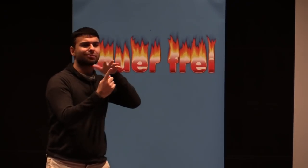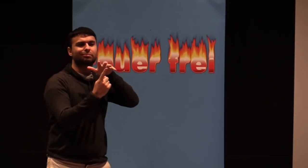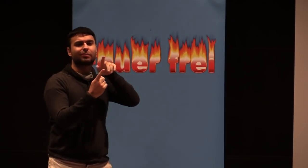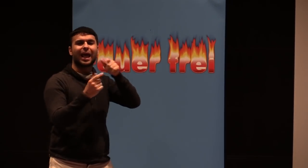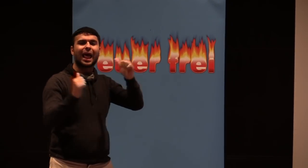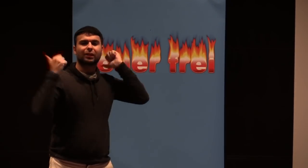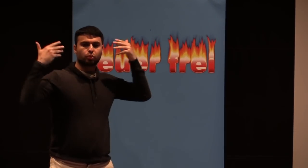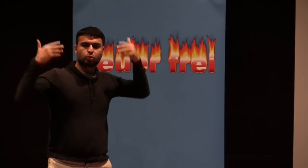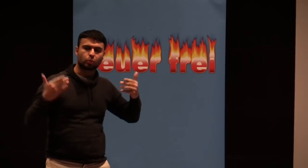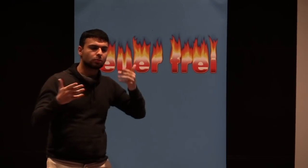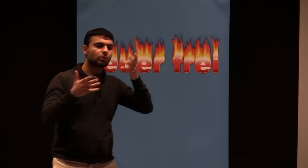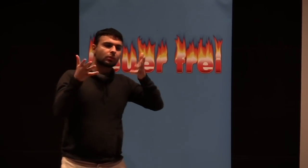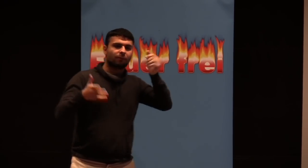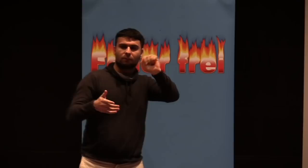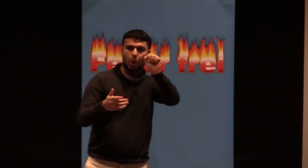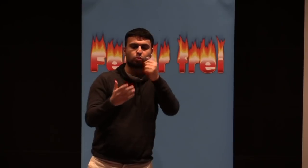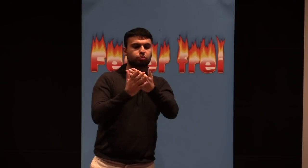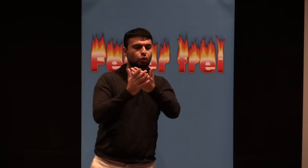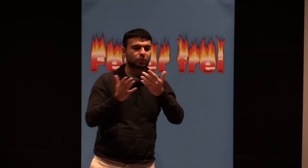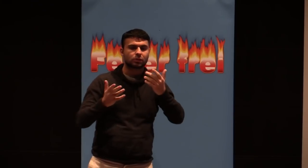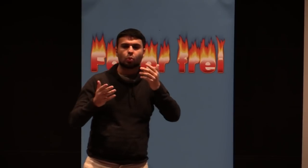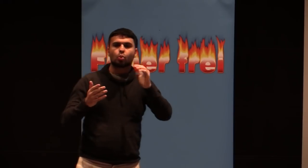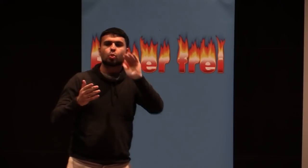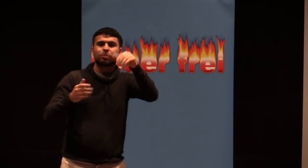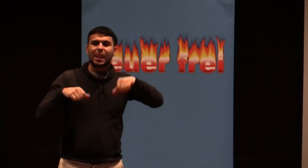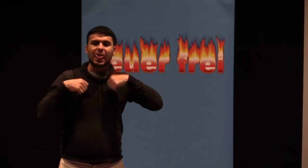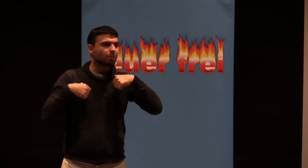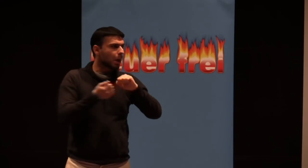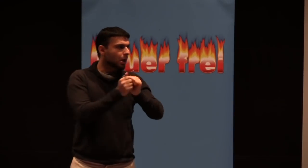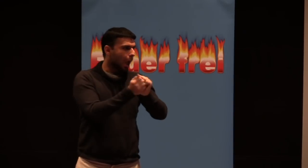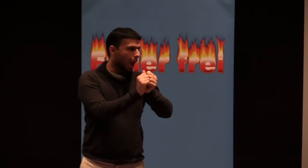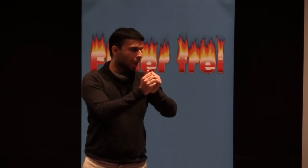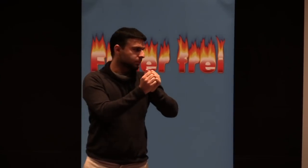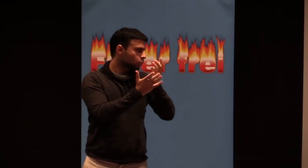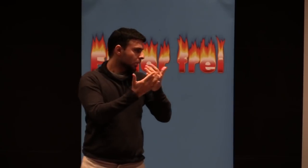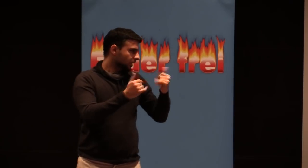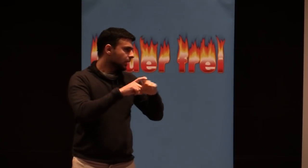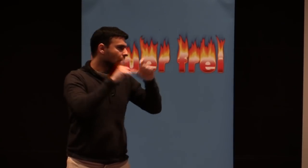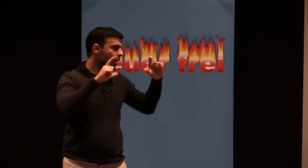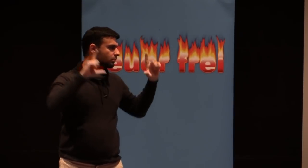die stelle ich aber dann am Ende. Vielleicht hole ich mal ein bisschen aus.